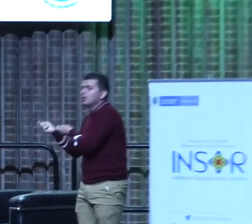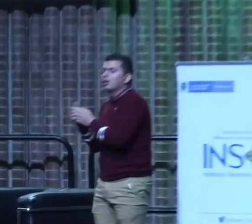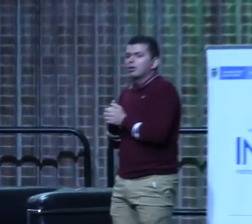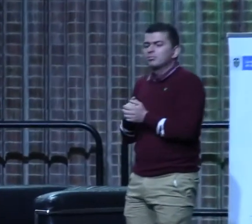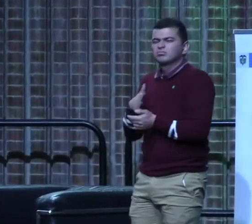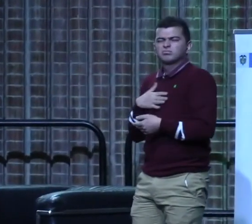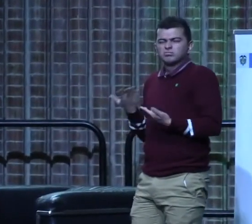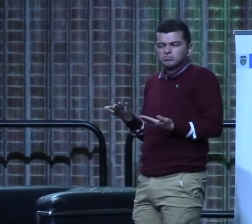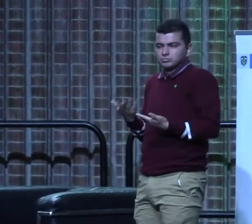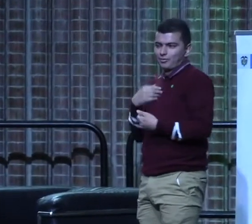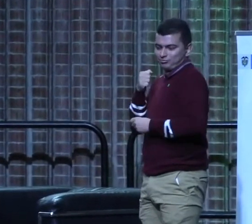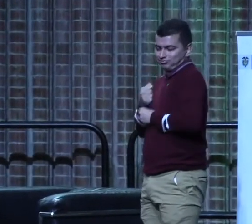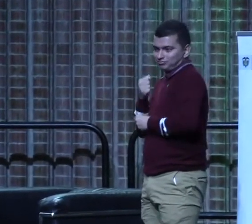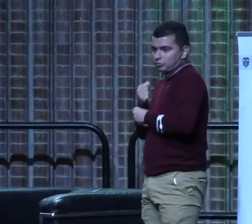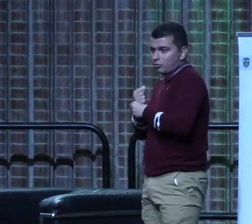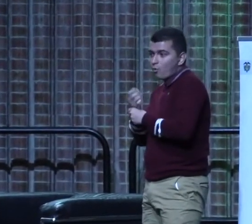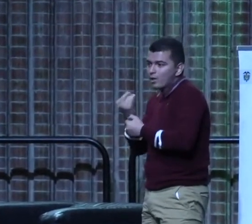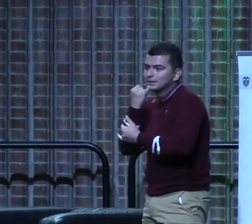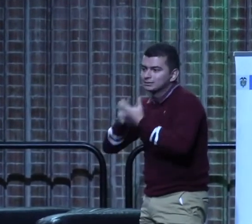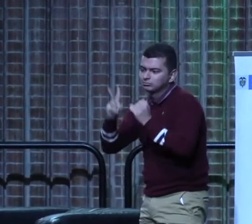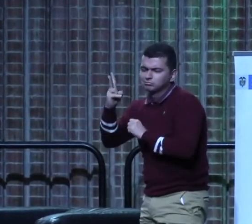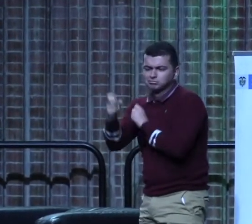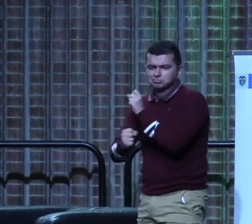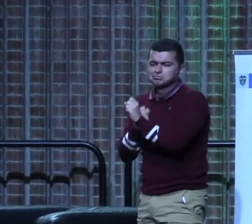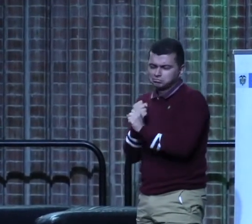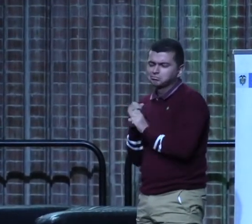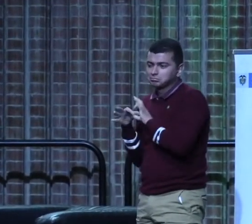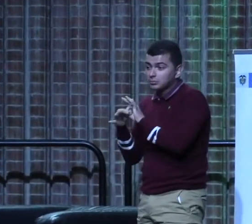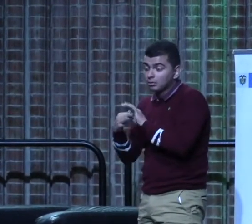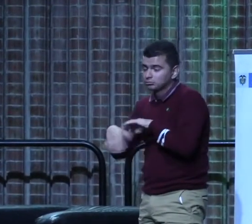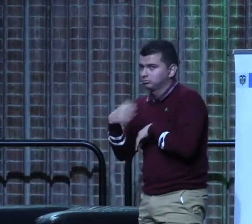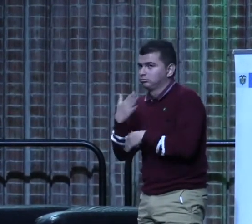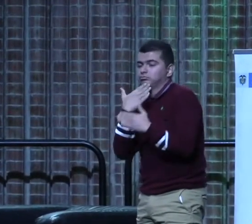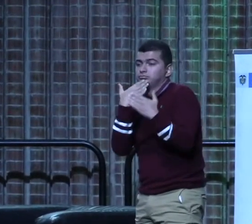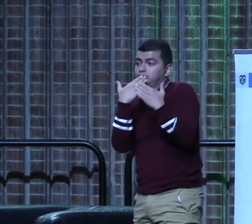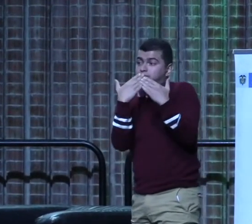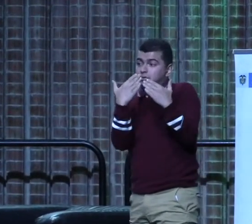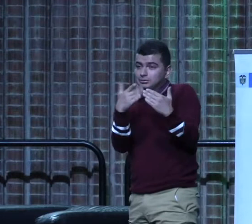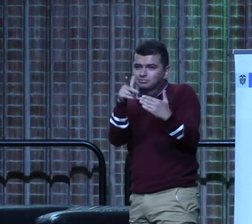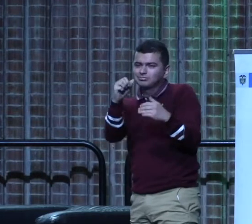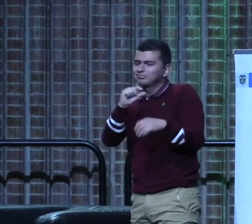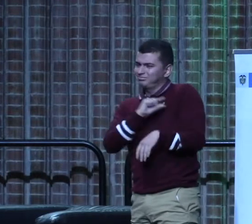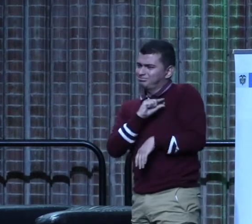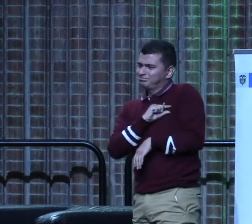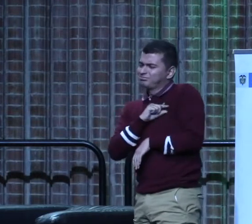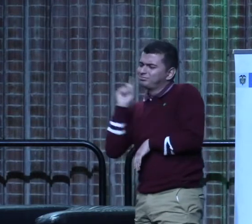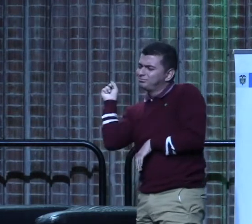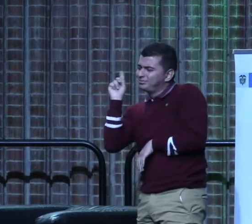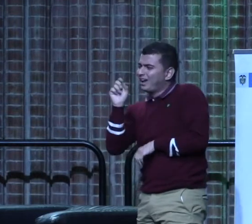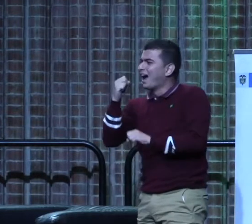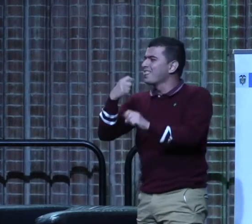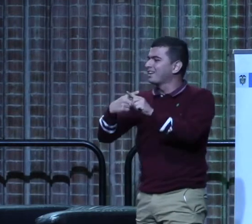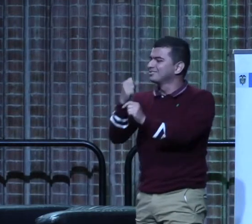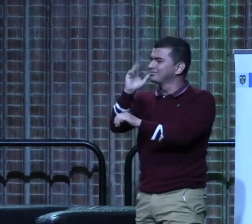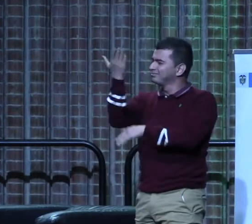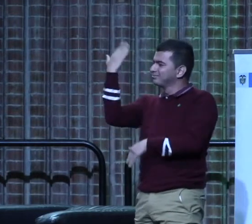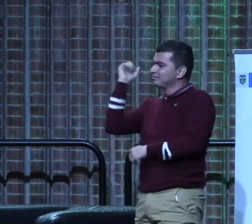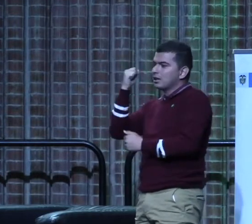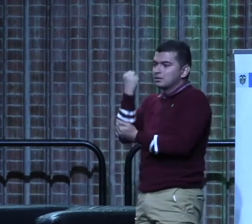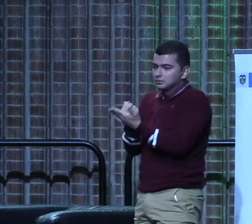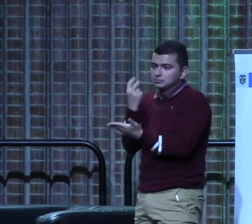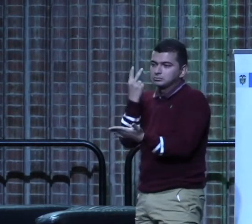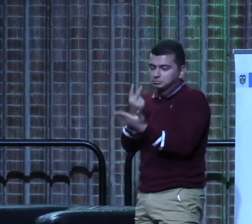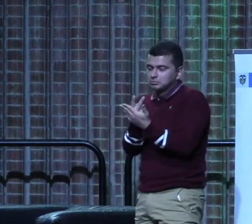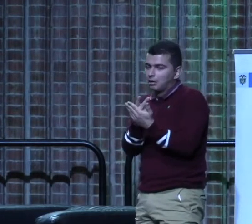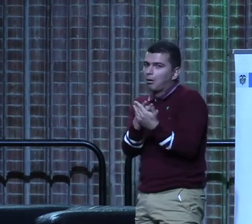Bueno, primero agradecer la invitación a este espacio. Llevo trabajando aproximadamente ya 2 años con todo este proyecto